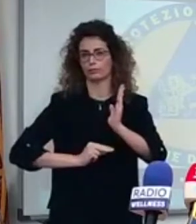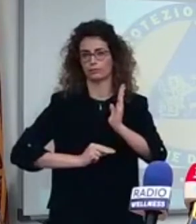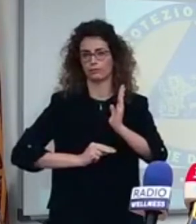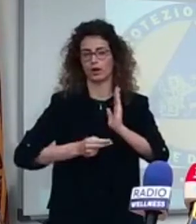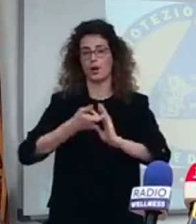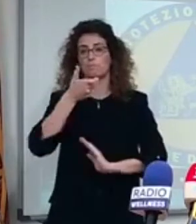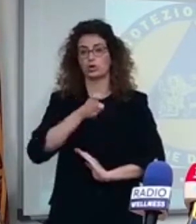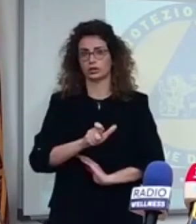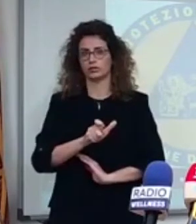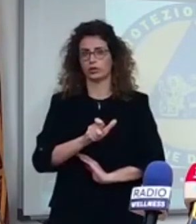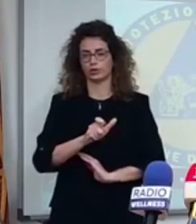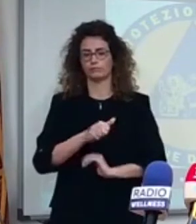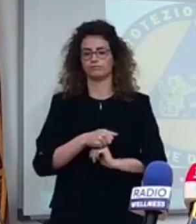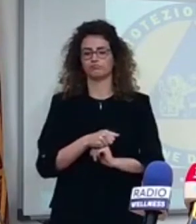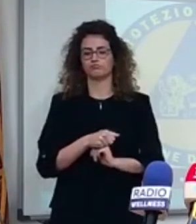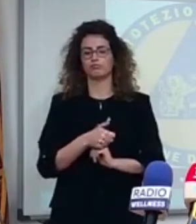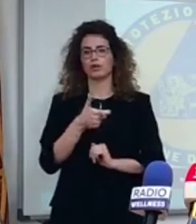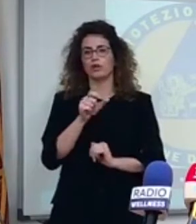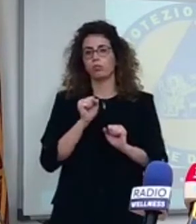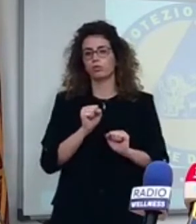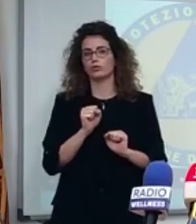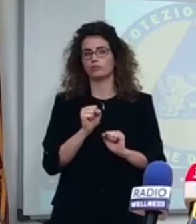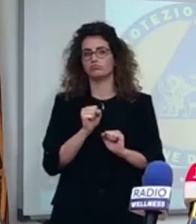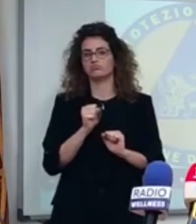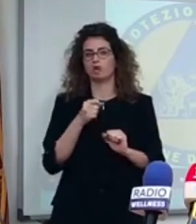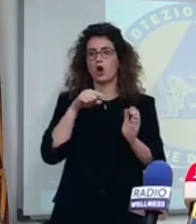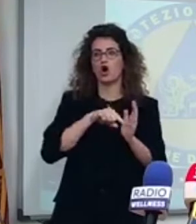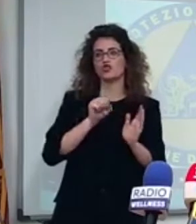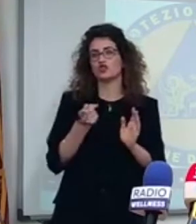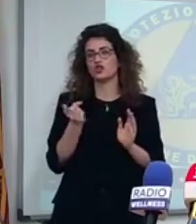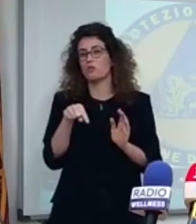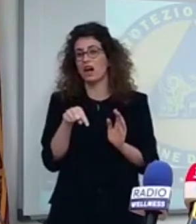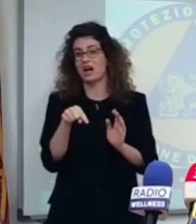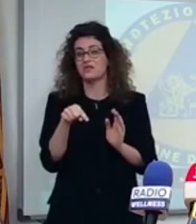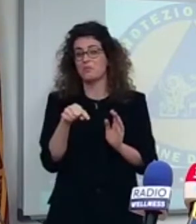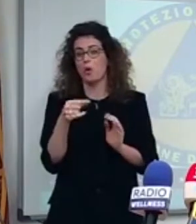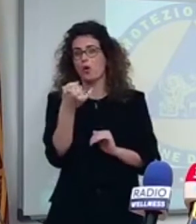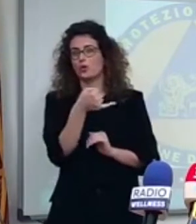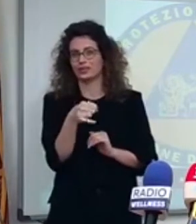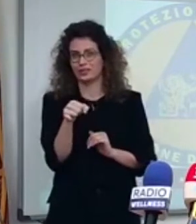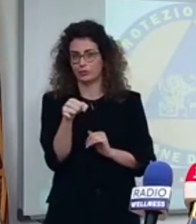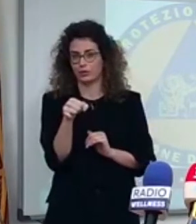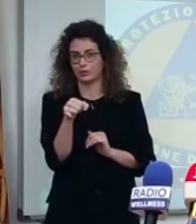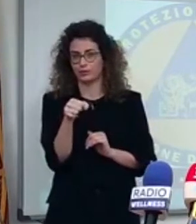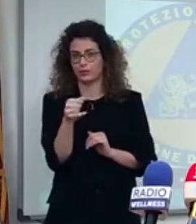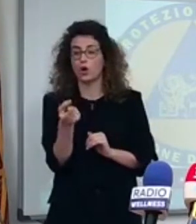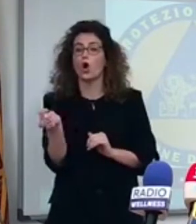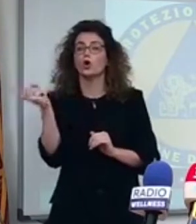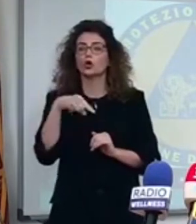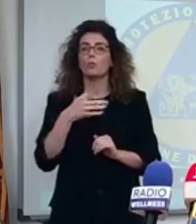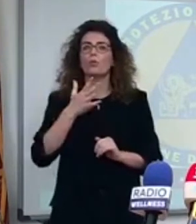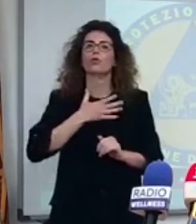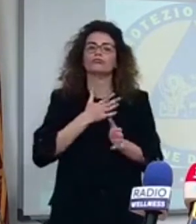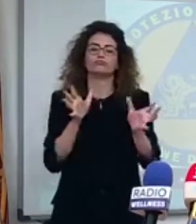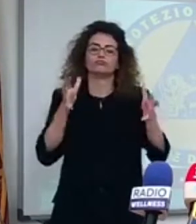non escludo che questa sia l'ultima chiamata tra oggi e domani. Dopodiché apriamo una nuova categoria